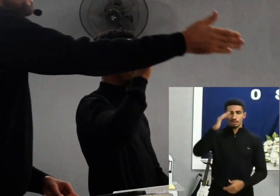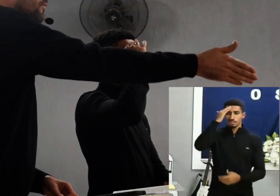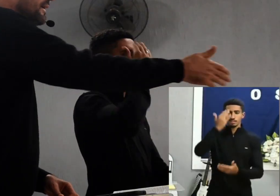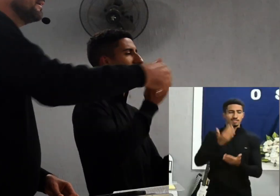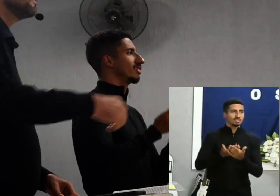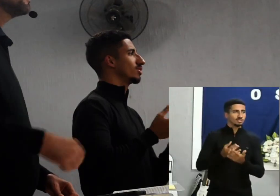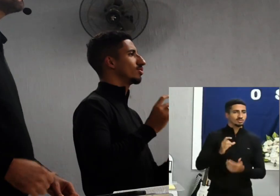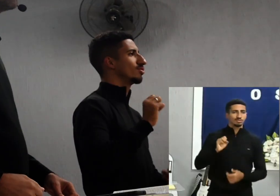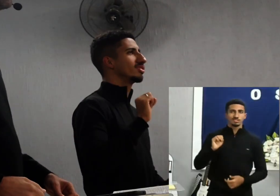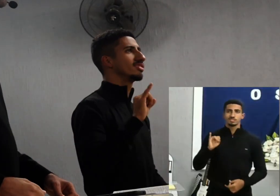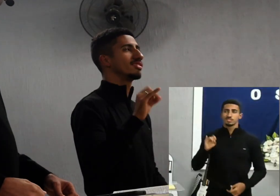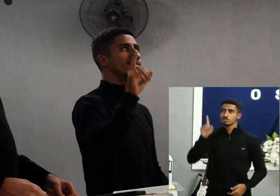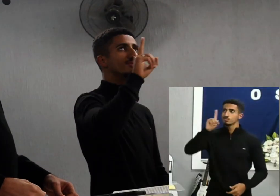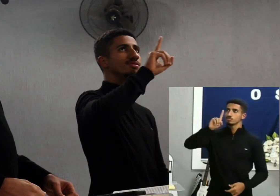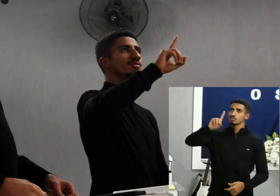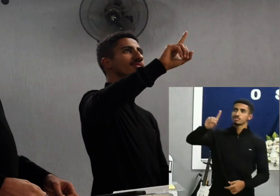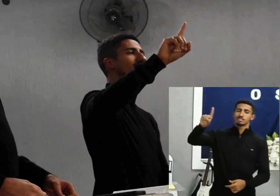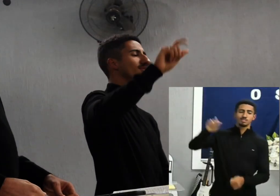faça isso agora.